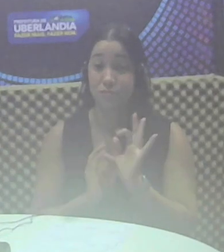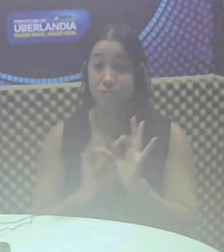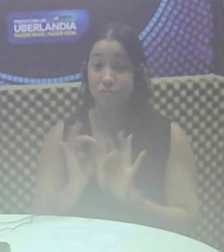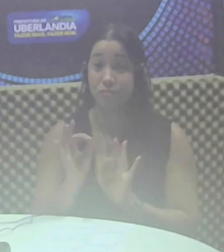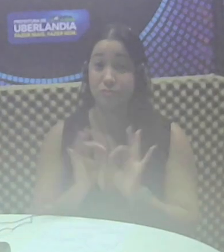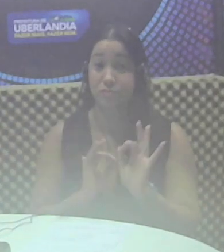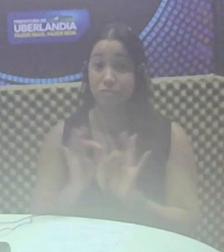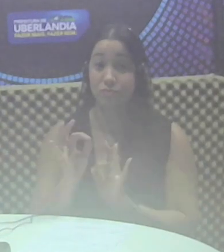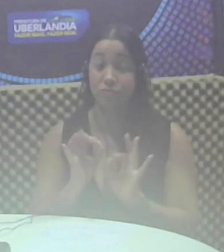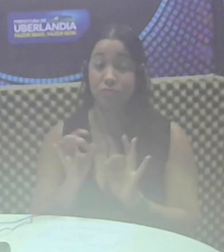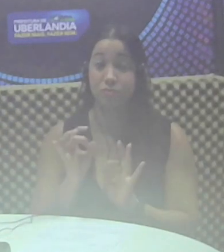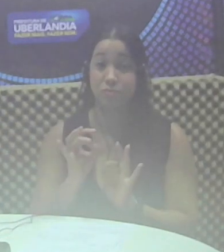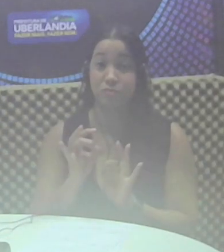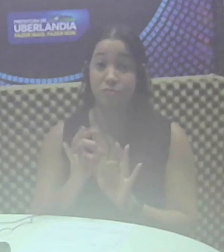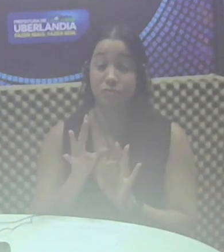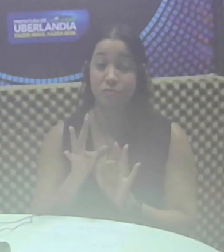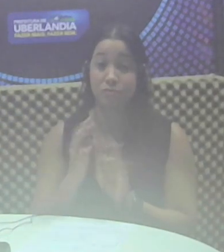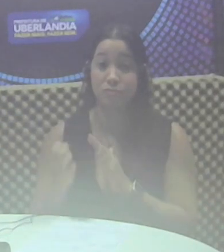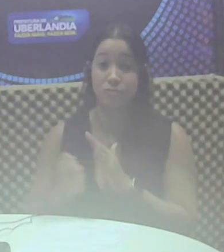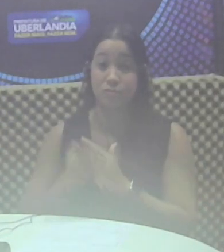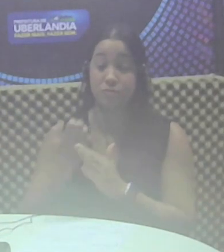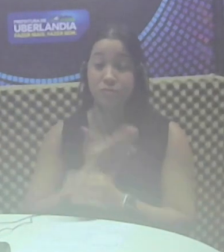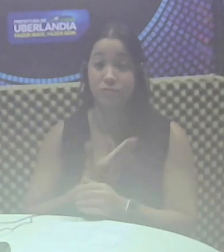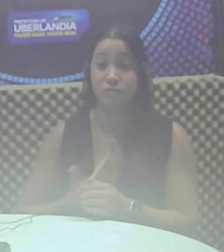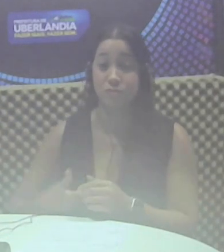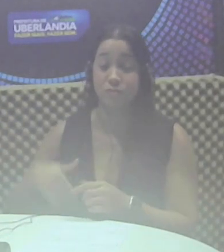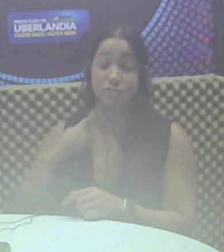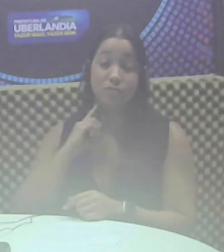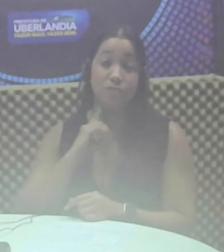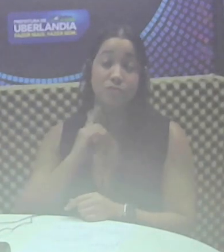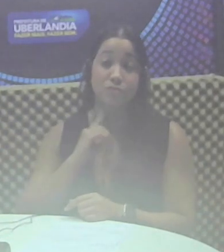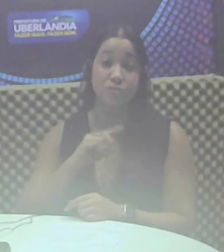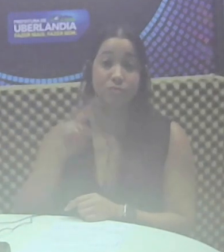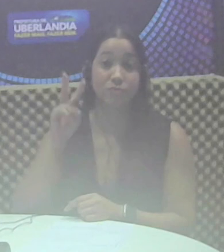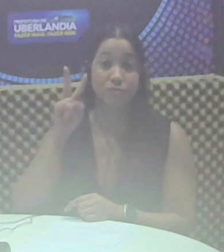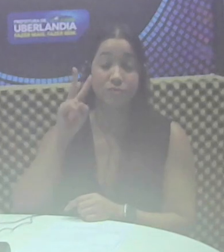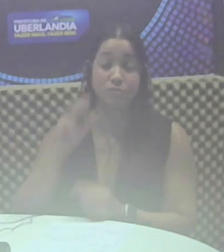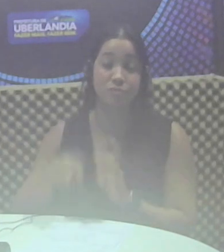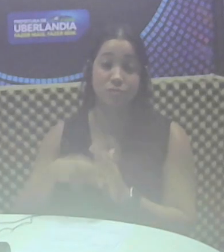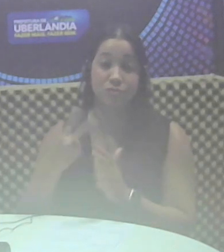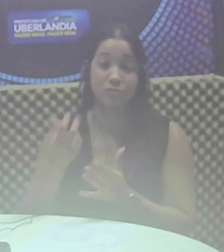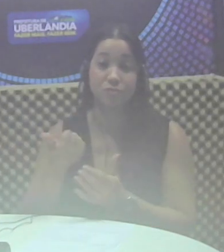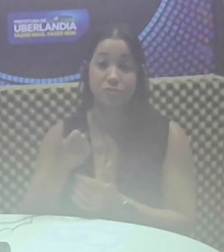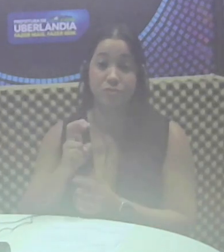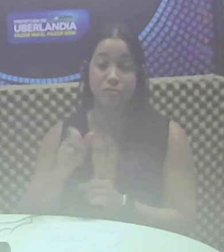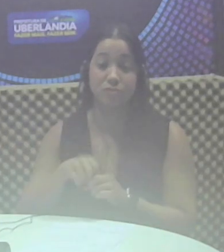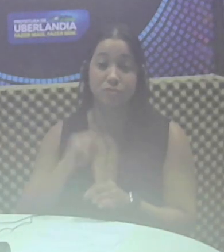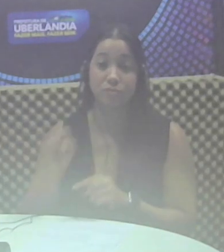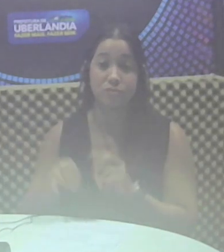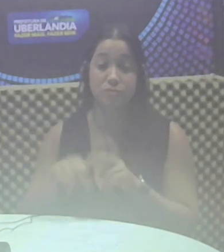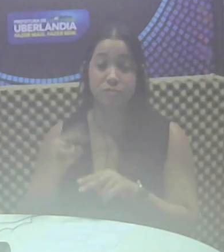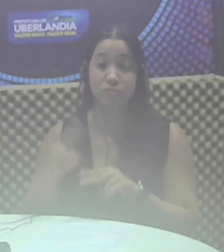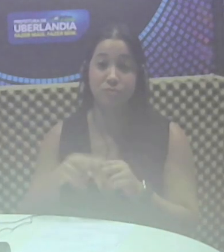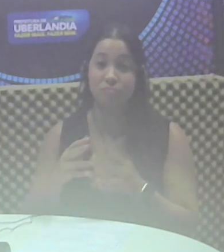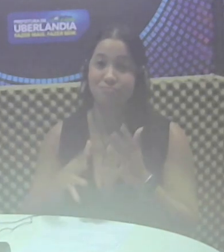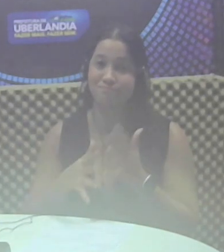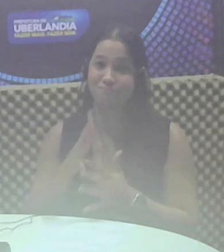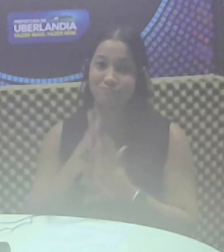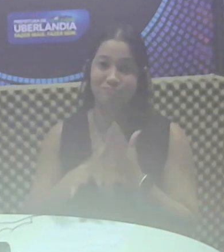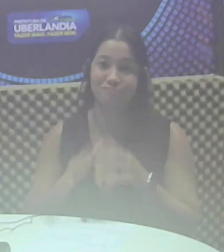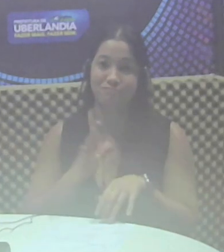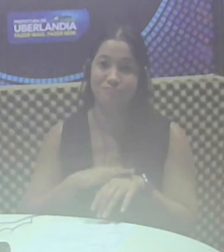só foram remetidos pela Companhia do Governo de Minas Gerais na segunda quinzena de junho, o que prejudicou o